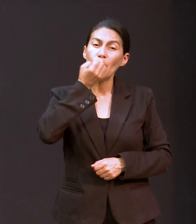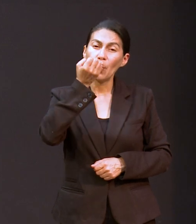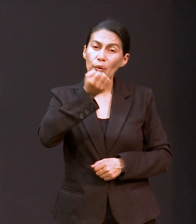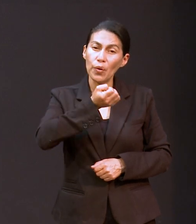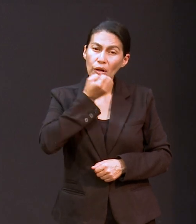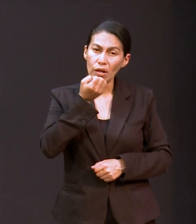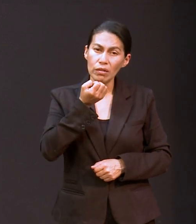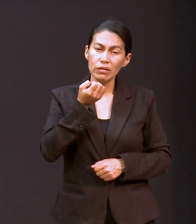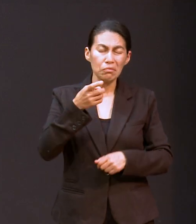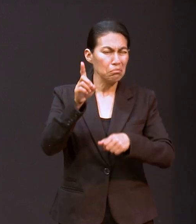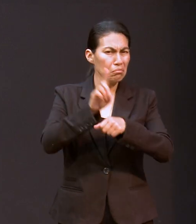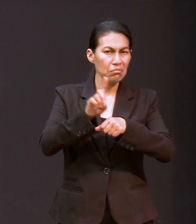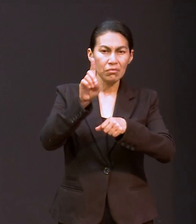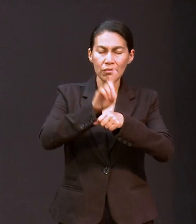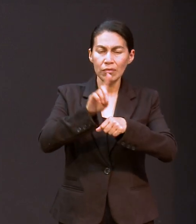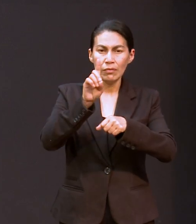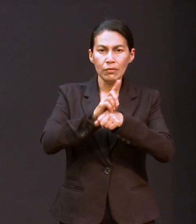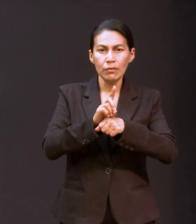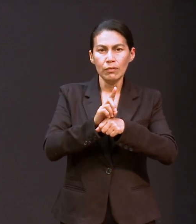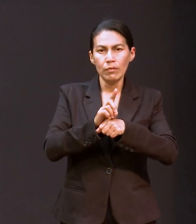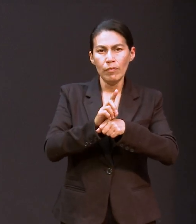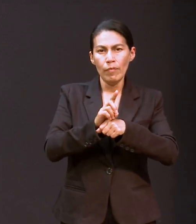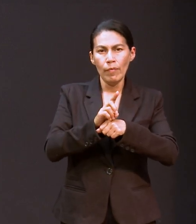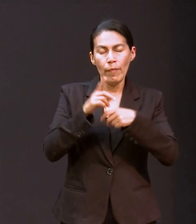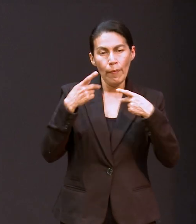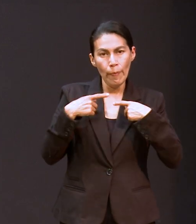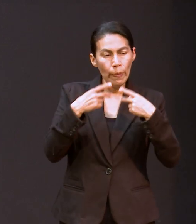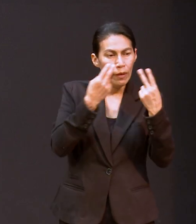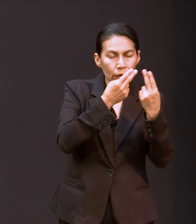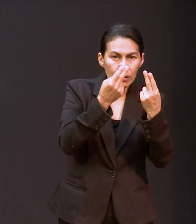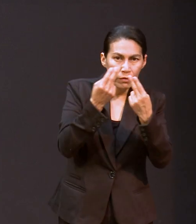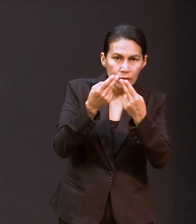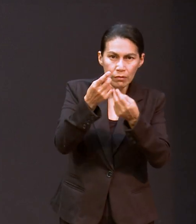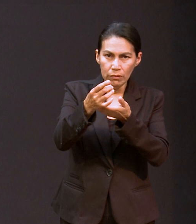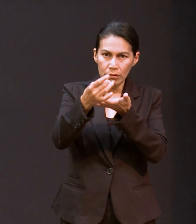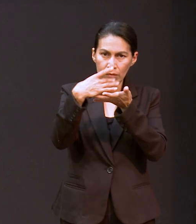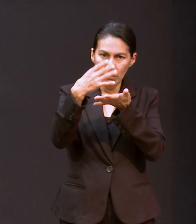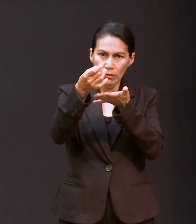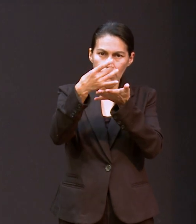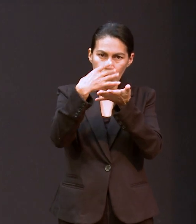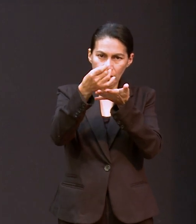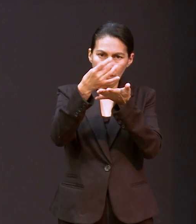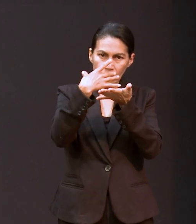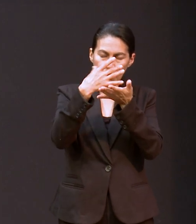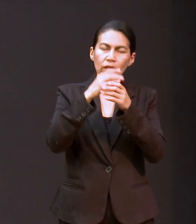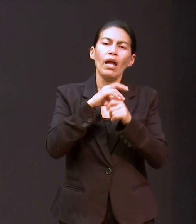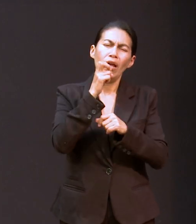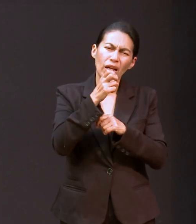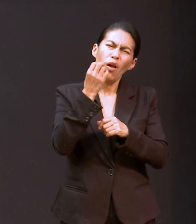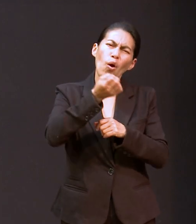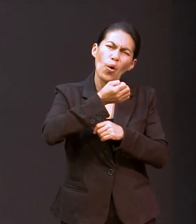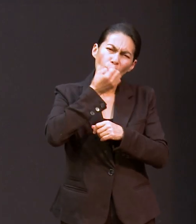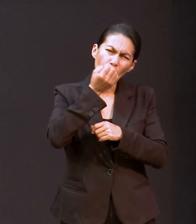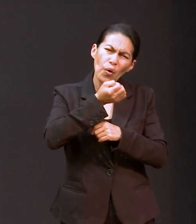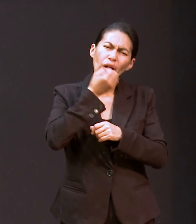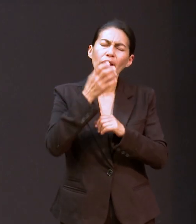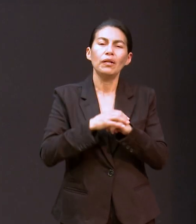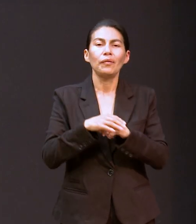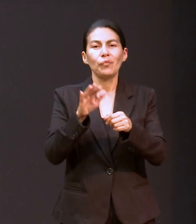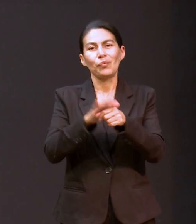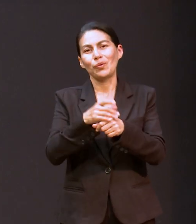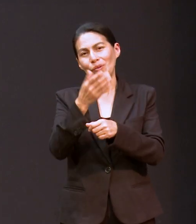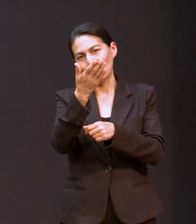a orar y a orar todos los días por las necesidades que nos presentan en el programa